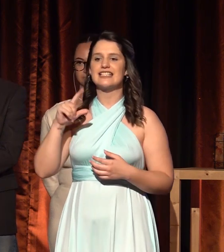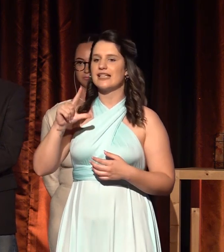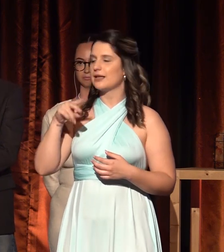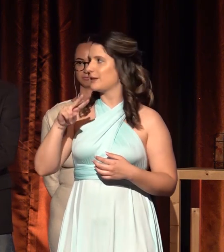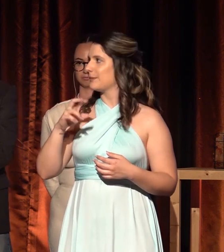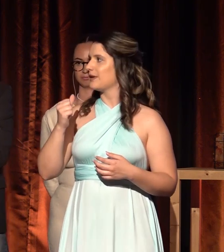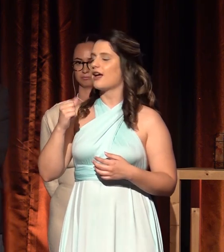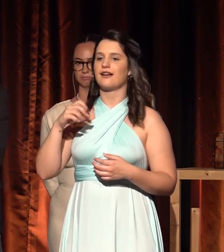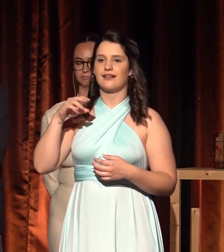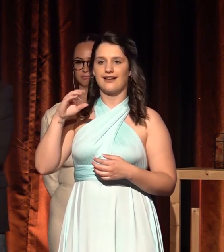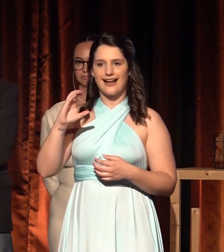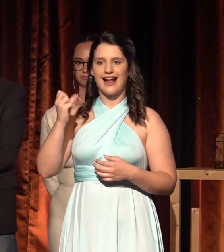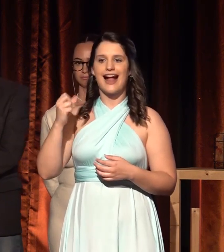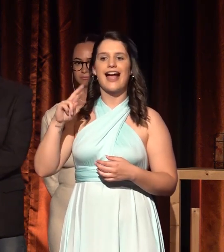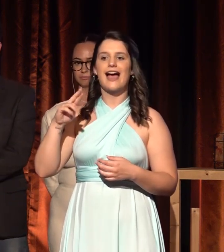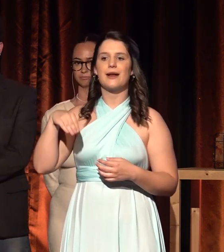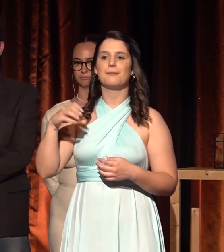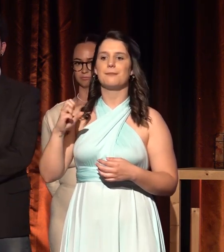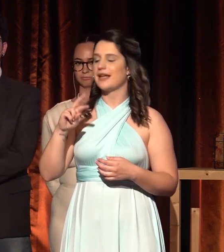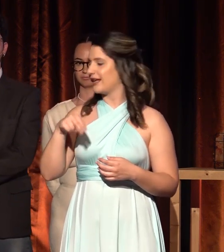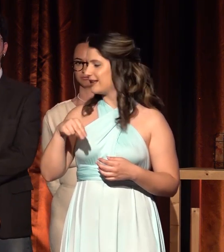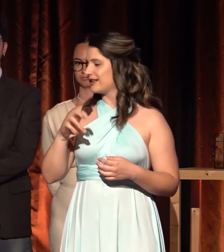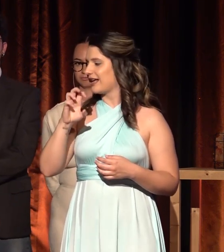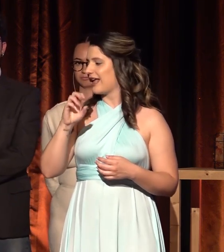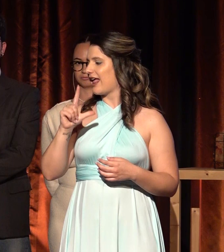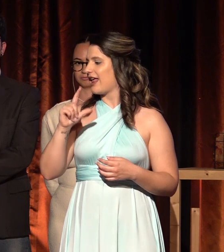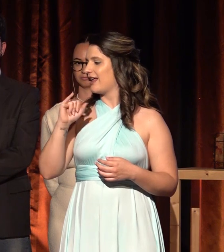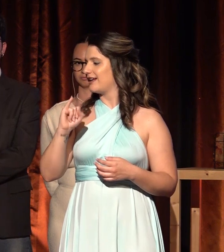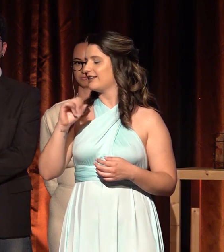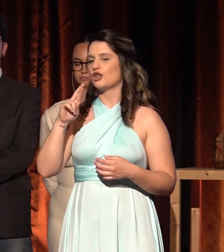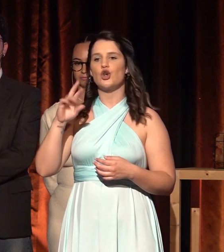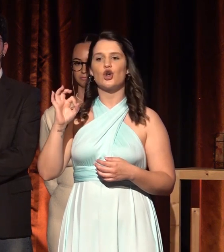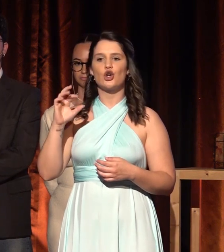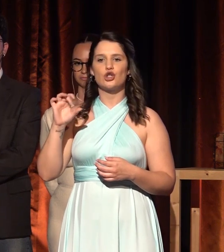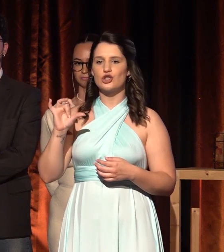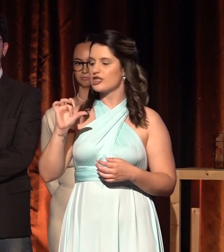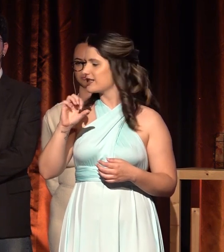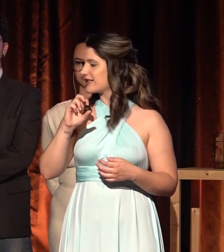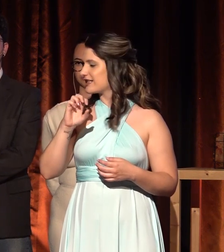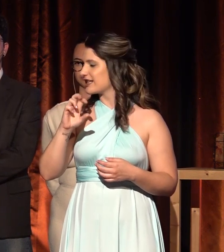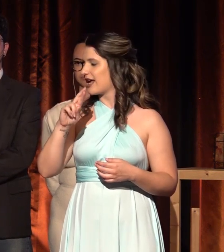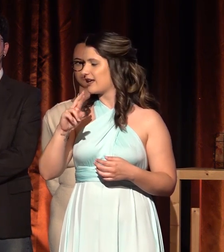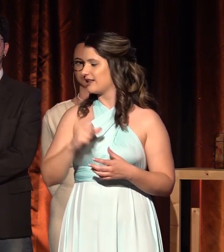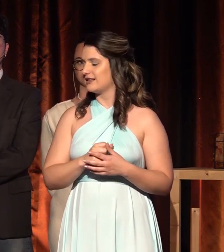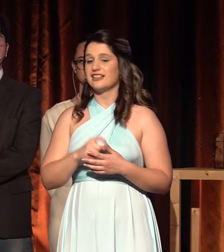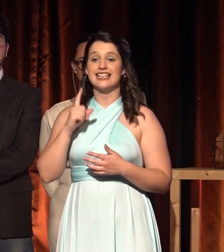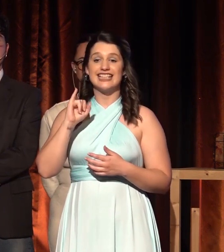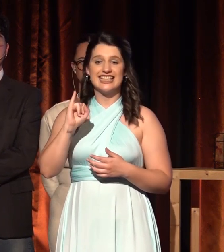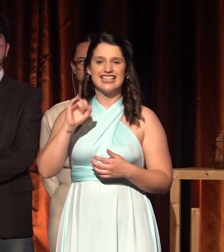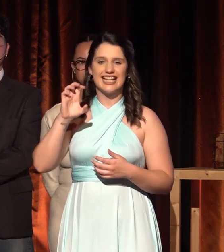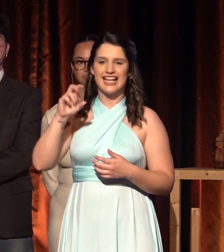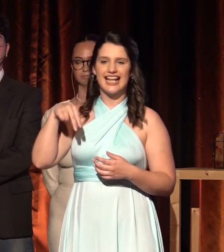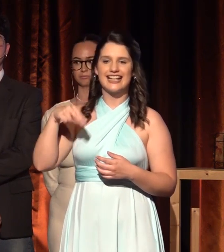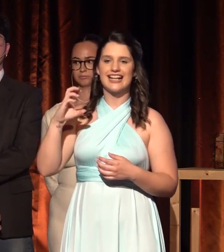Tais, Carmen, Andreu, Maria José, Eli, Roser, i en concret gràcies a Encarna, la tutora de primer de GAT,